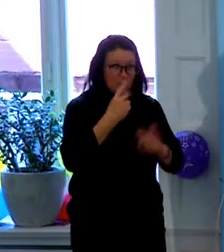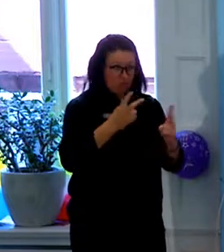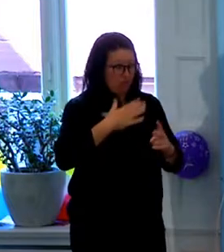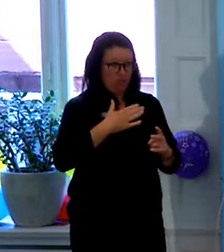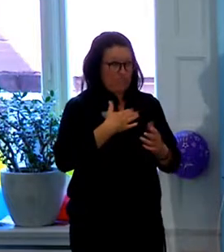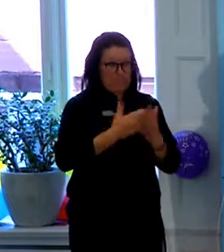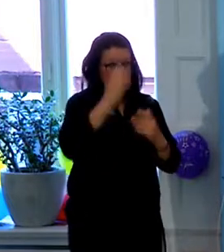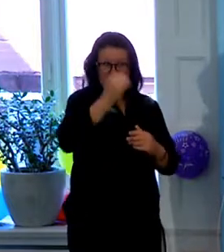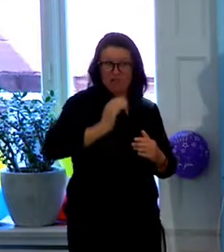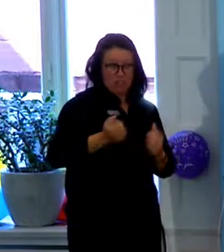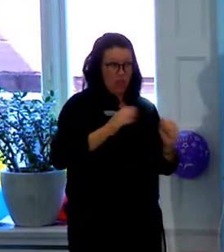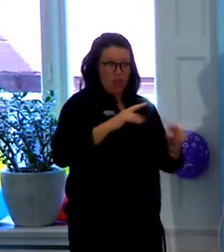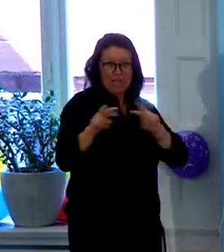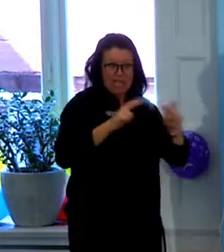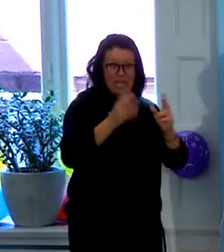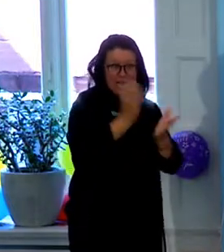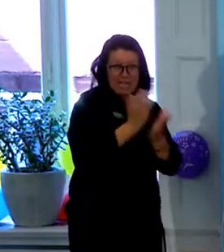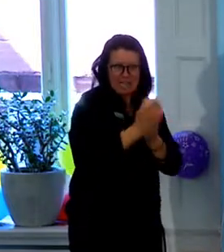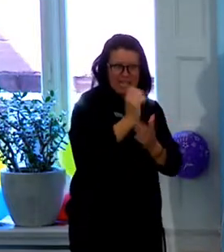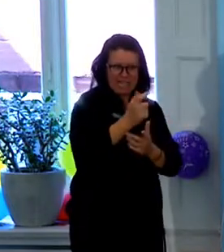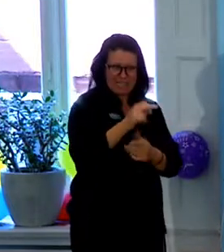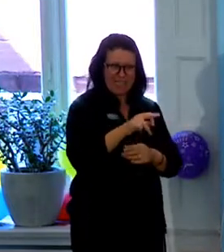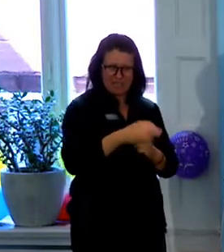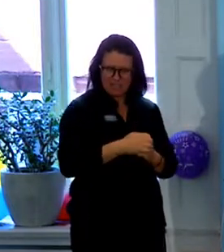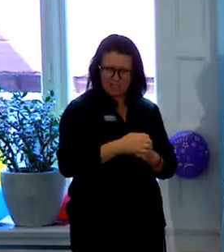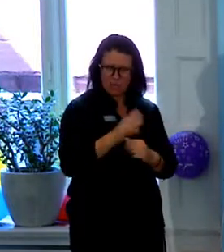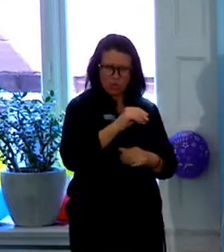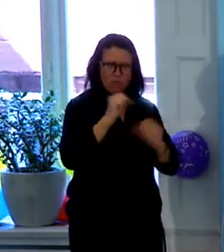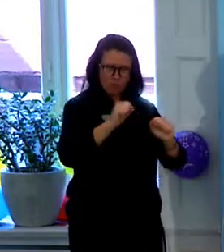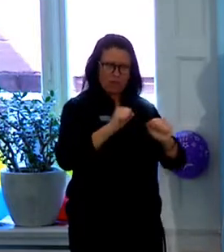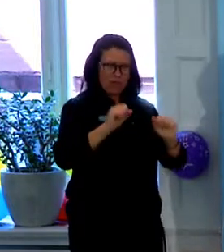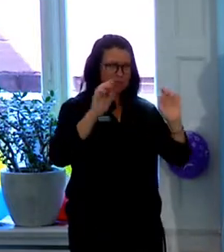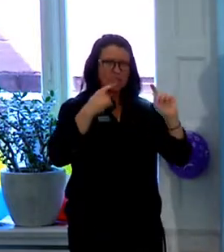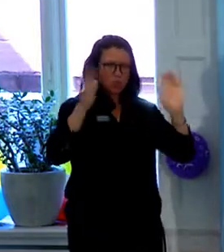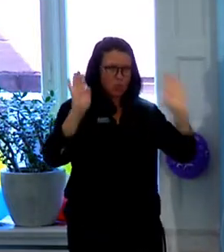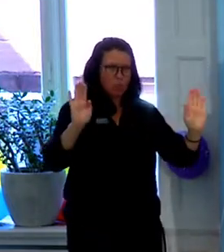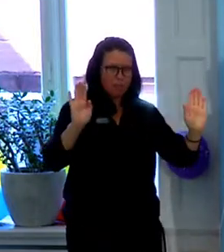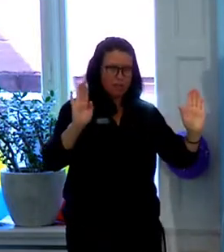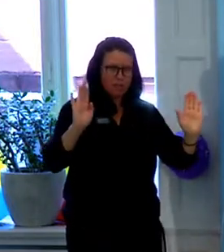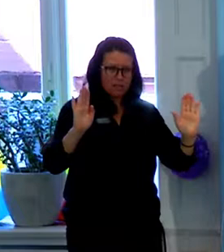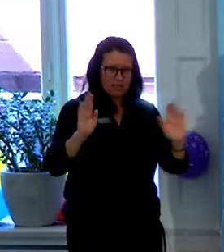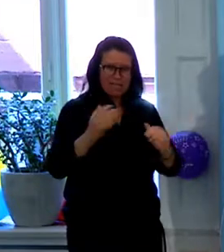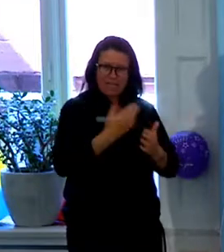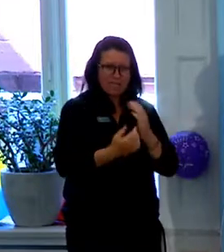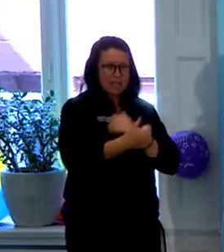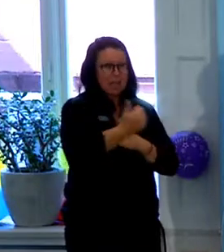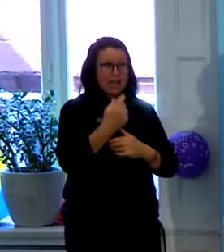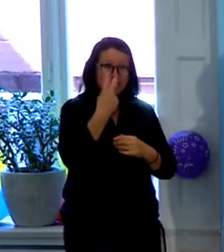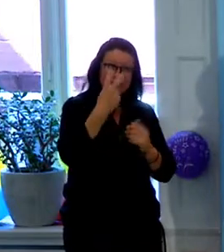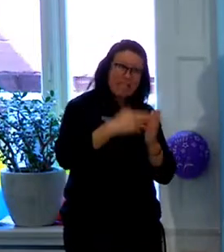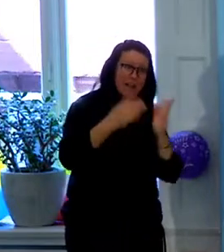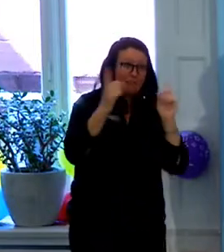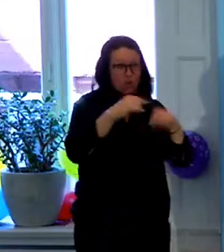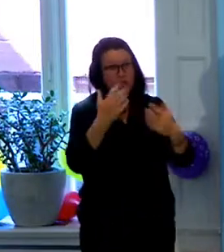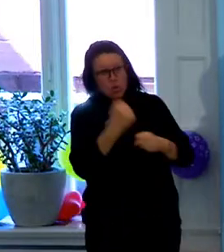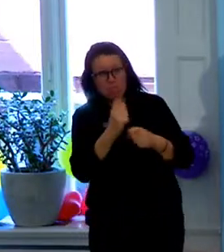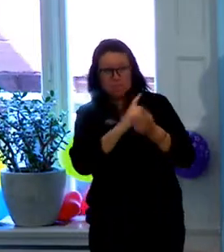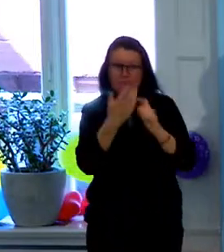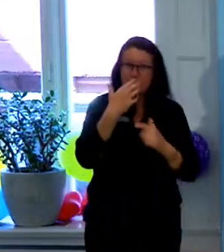enkelt. Då måste man väl sätta ner foten lite grann och inte bara tänka att vi ska se till att folk får jobb så blir det